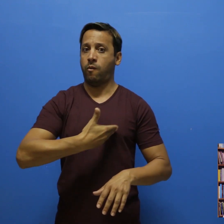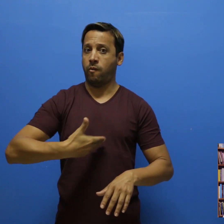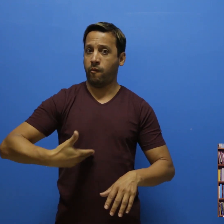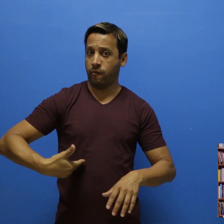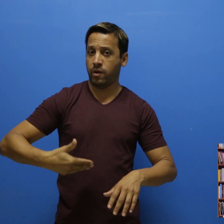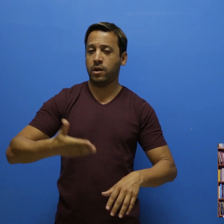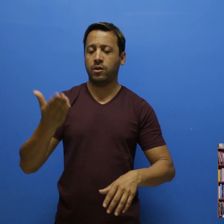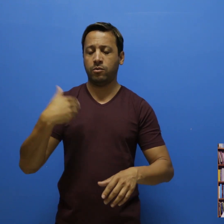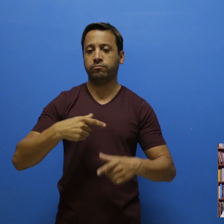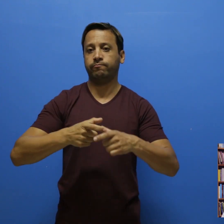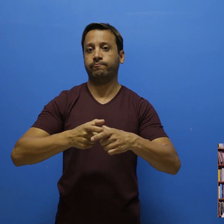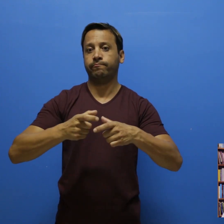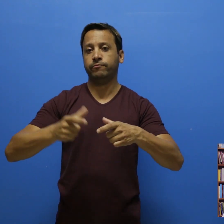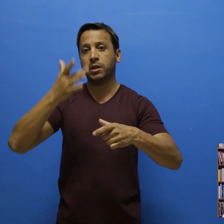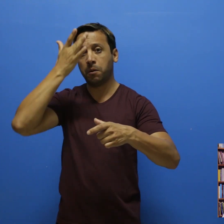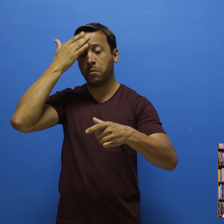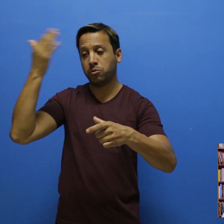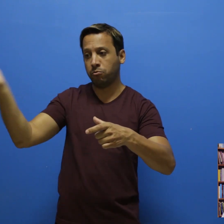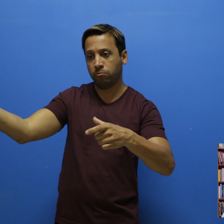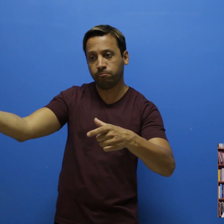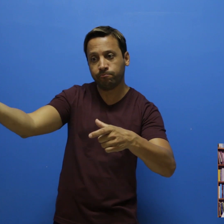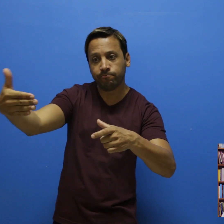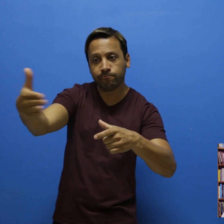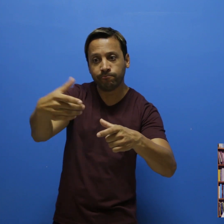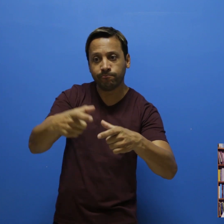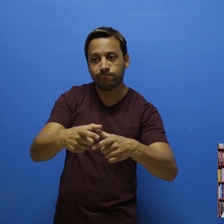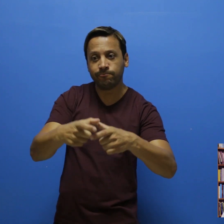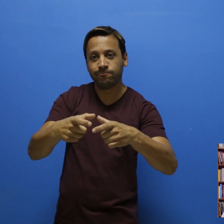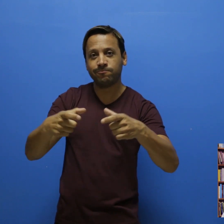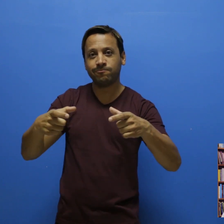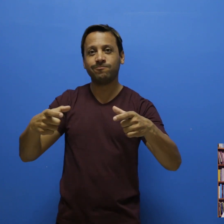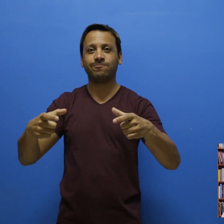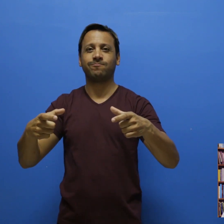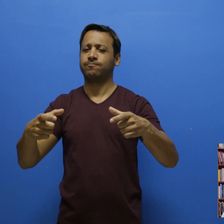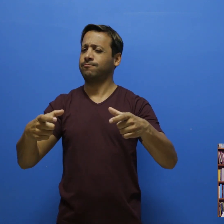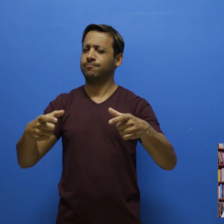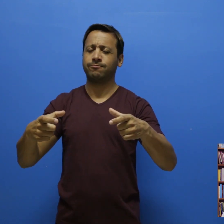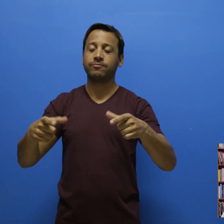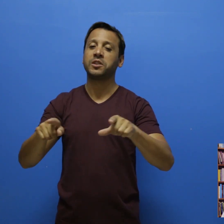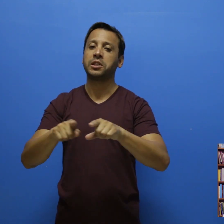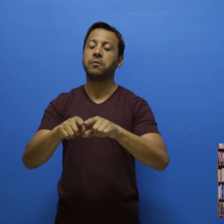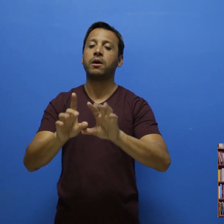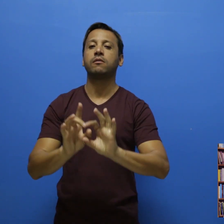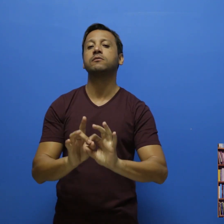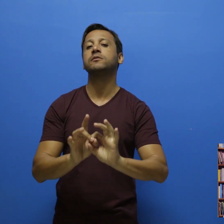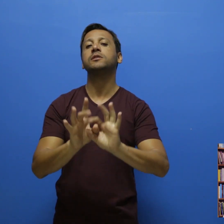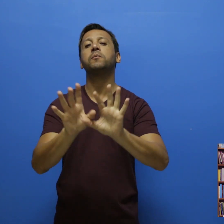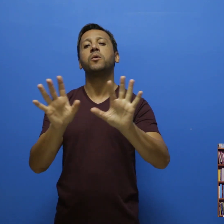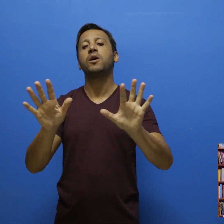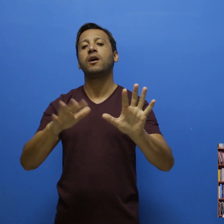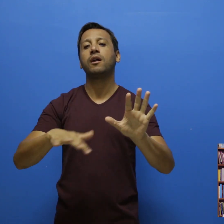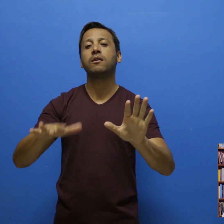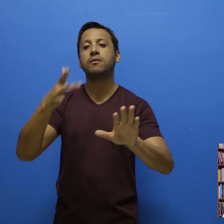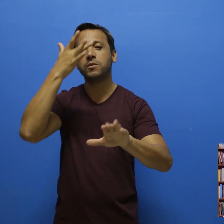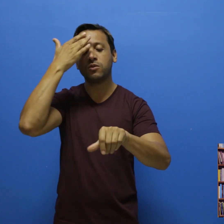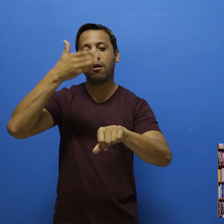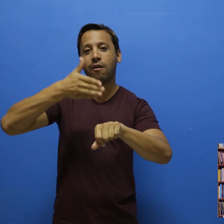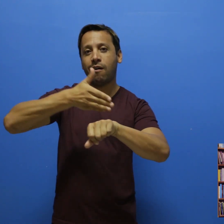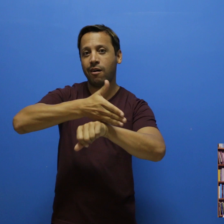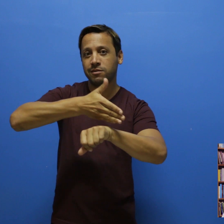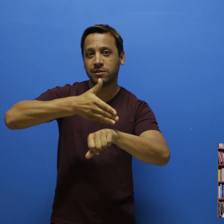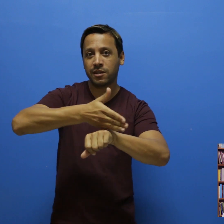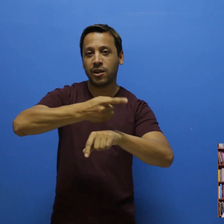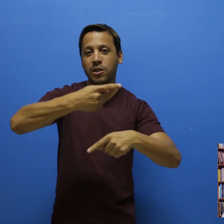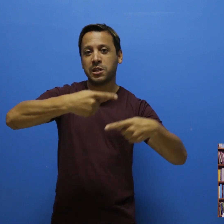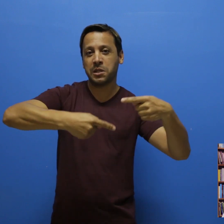regime político que ampliou a participação popular e democratizou o acesso